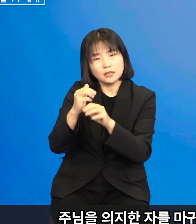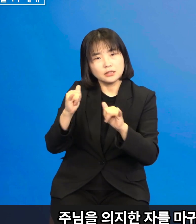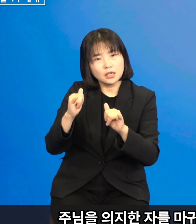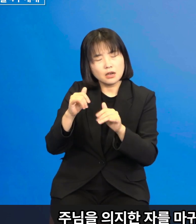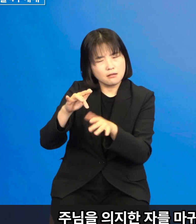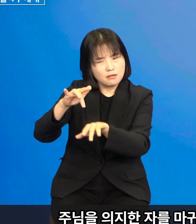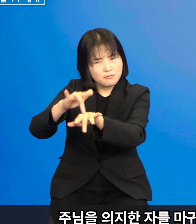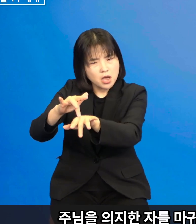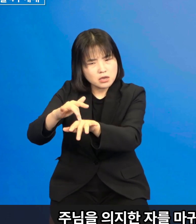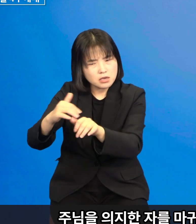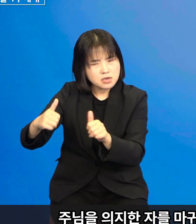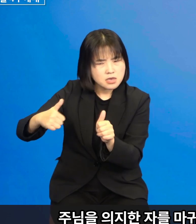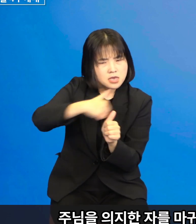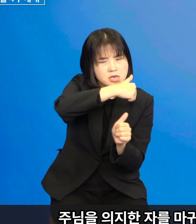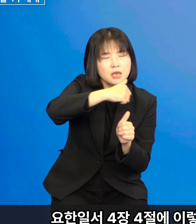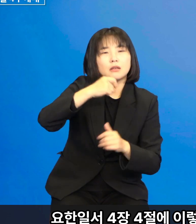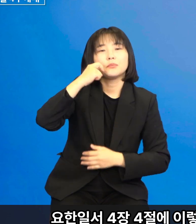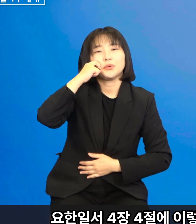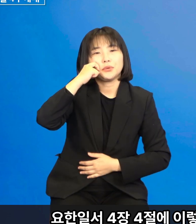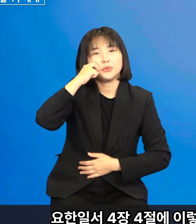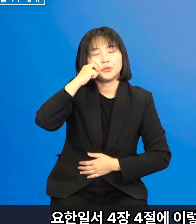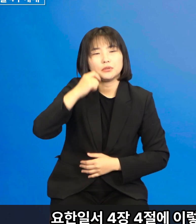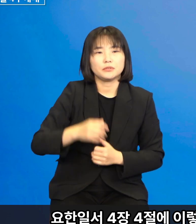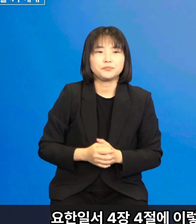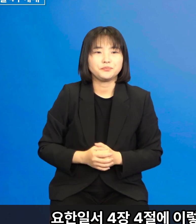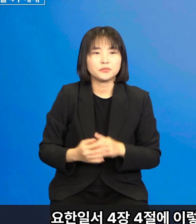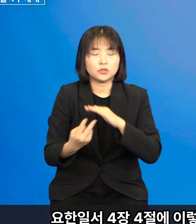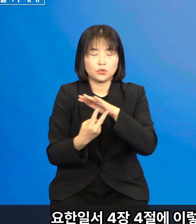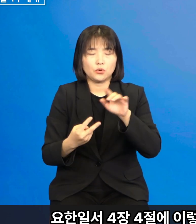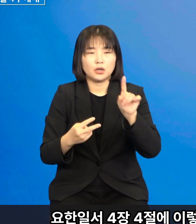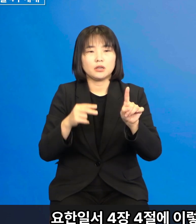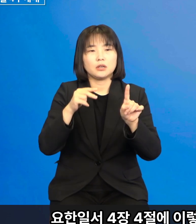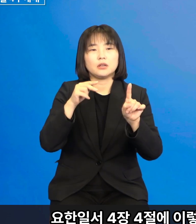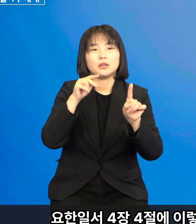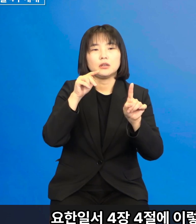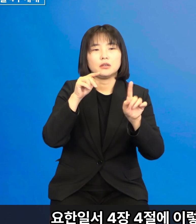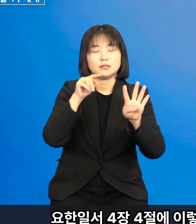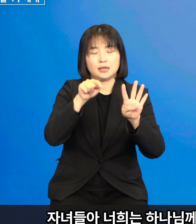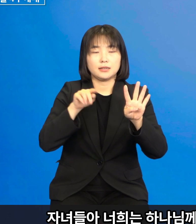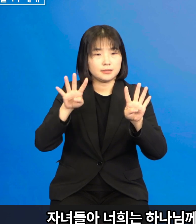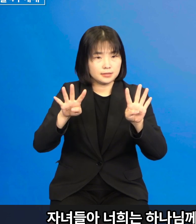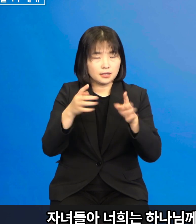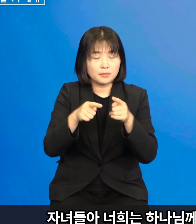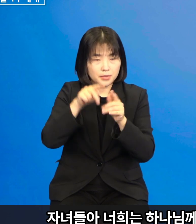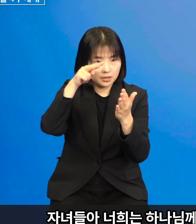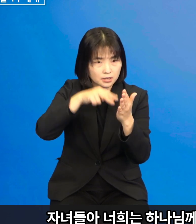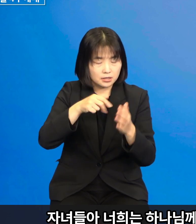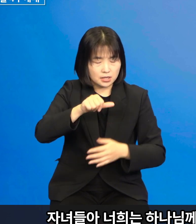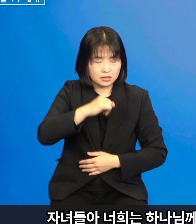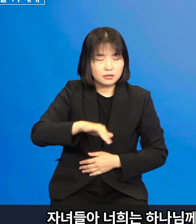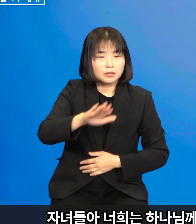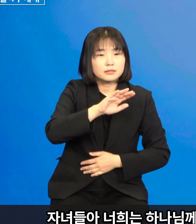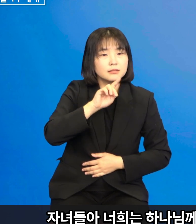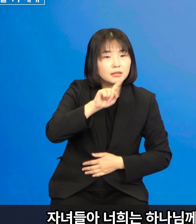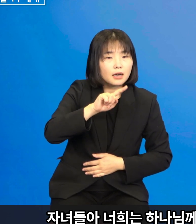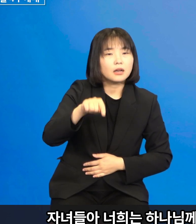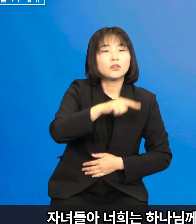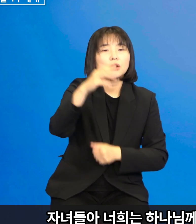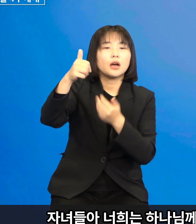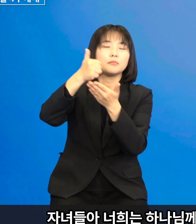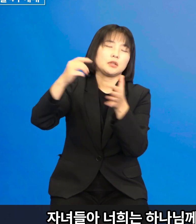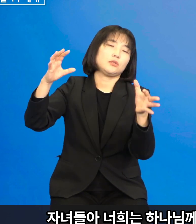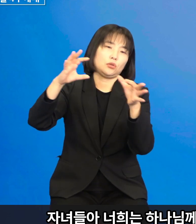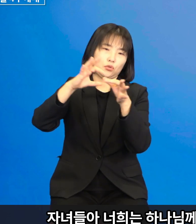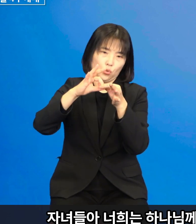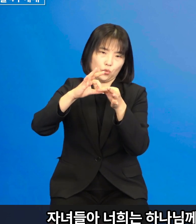절대로 이길 수가 없습니다. 요한일서 4장 4절에 이렇게 되어 있죠. 우리 함께 읽어볼까요? 시작. 자녀들아 너희는